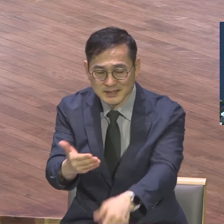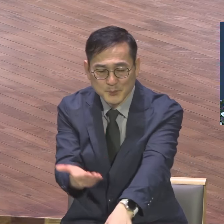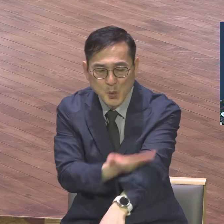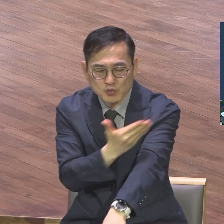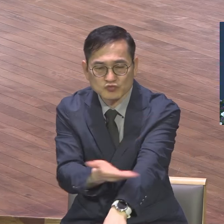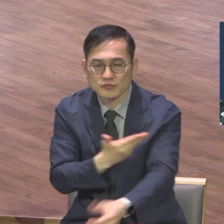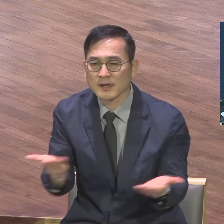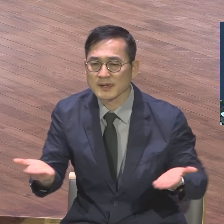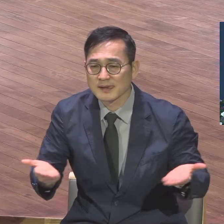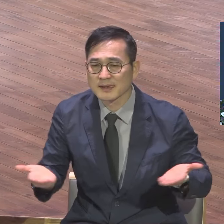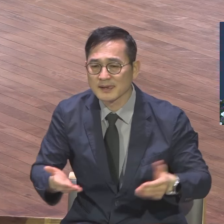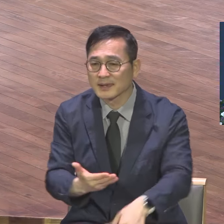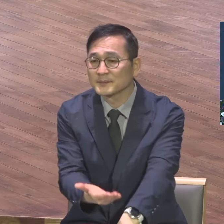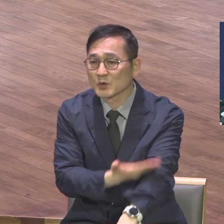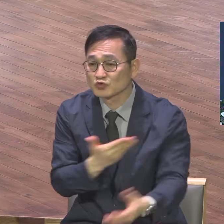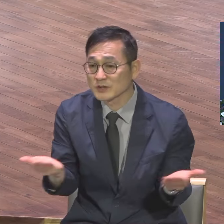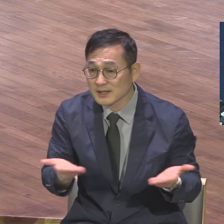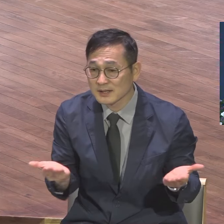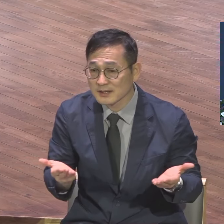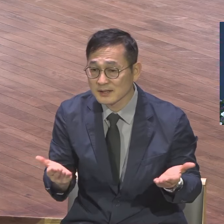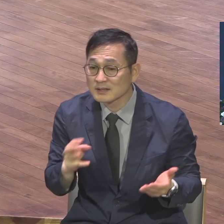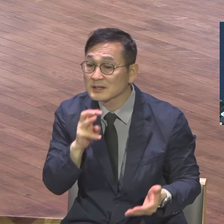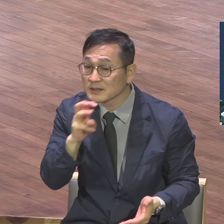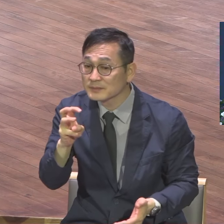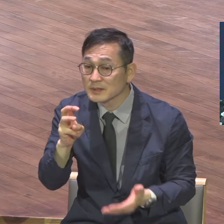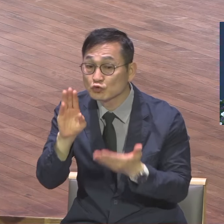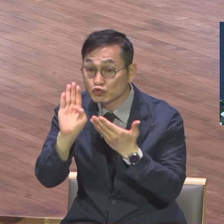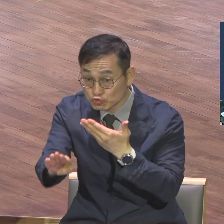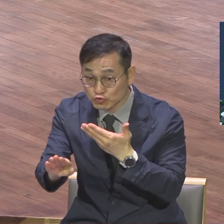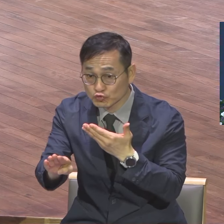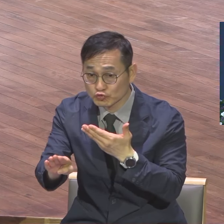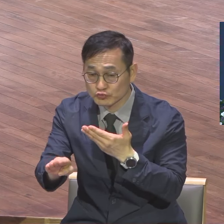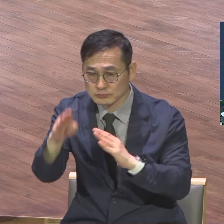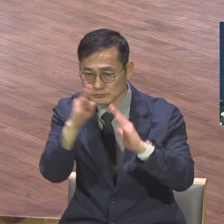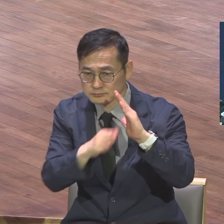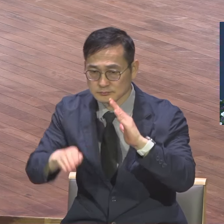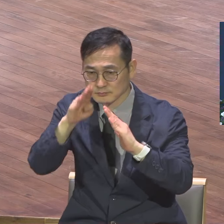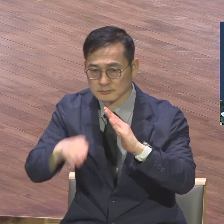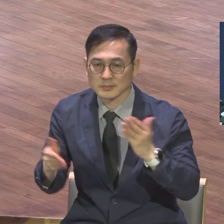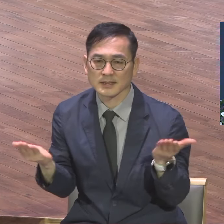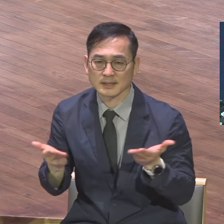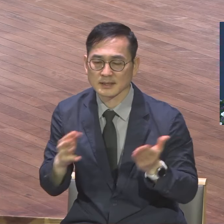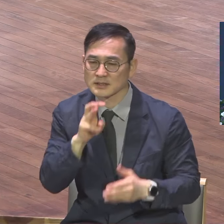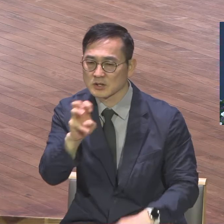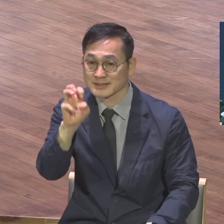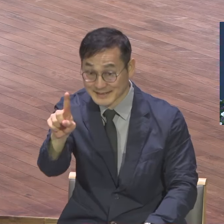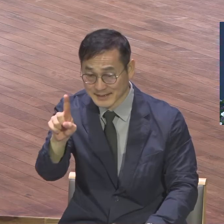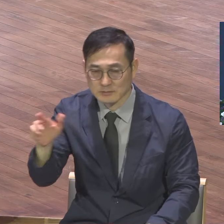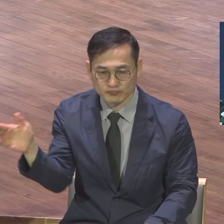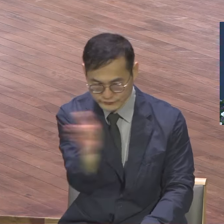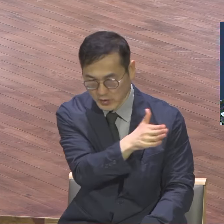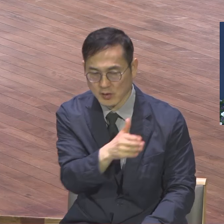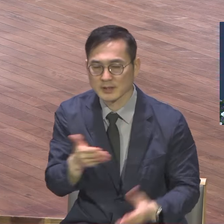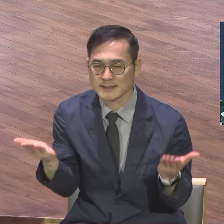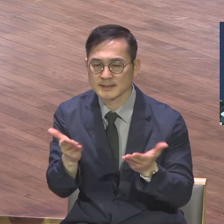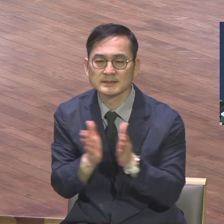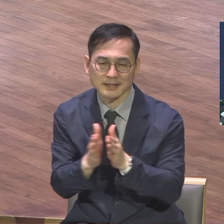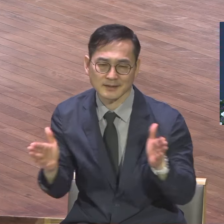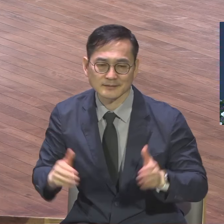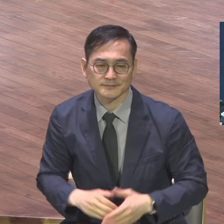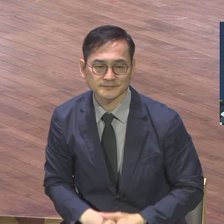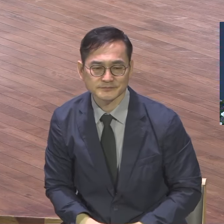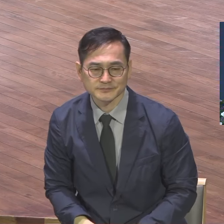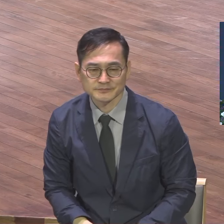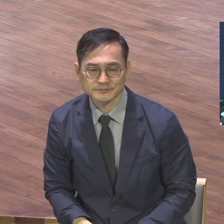생활했어요. 그리고 이제 사역이 시작되기를 서른한 살 때부터 시작했어요. 하나님